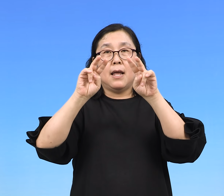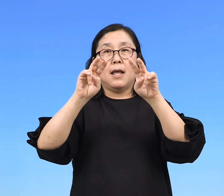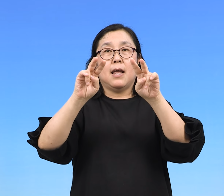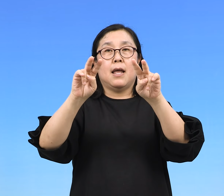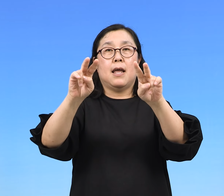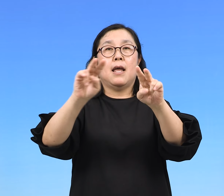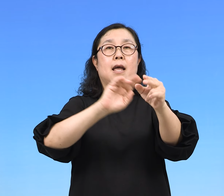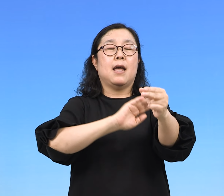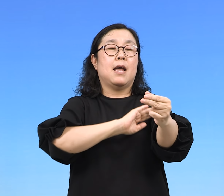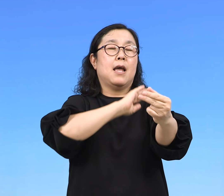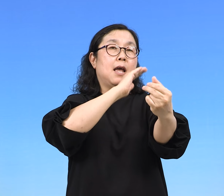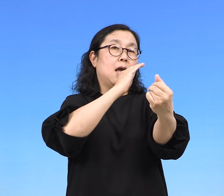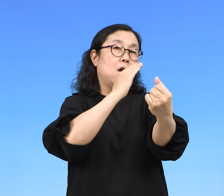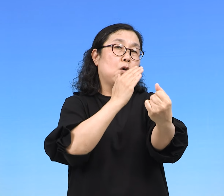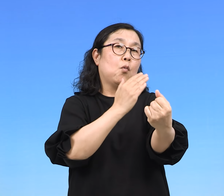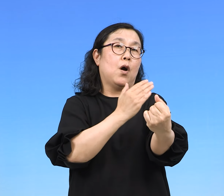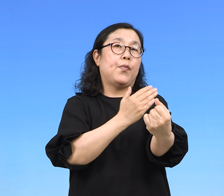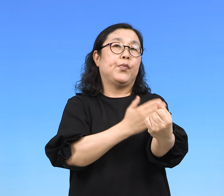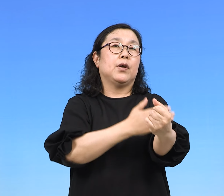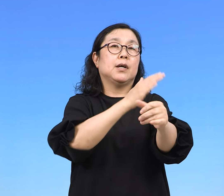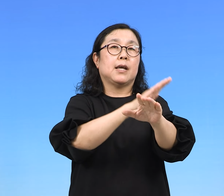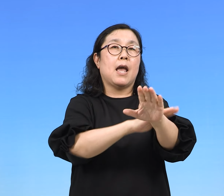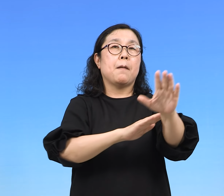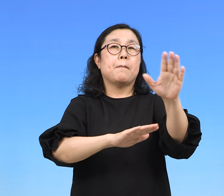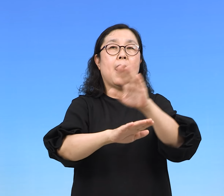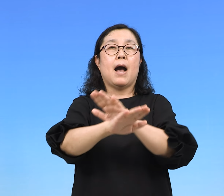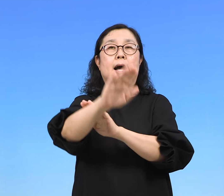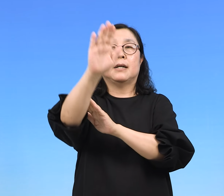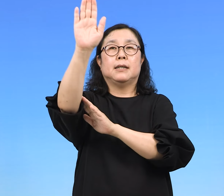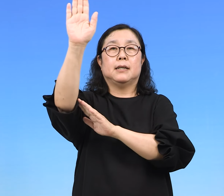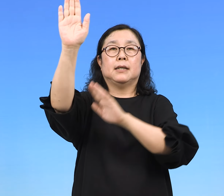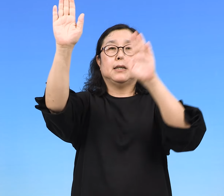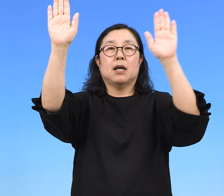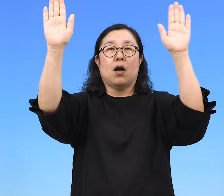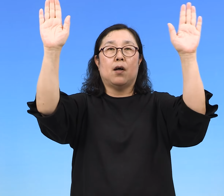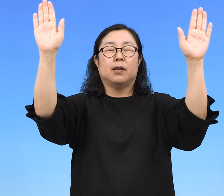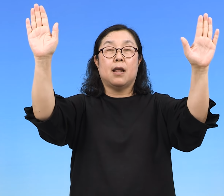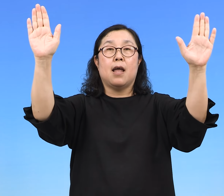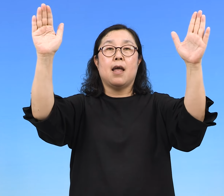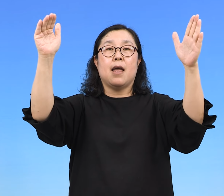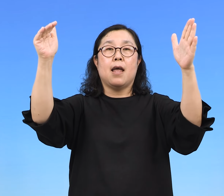여러분, 이거 확신하십니까? 권능의 팔을 드셨네.